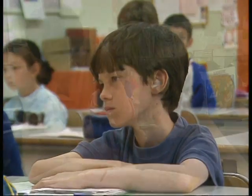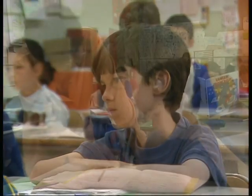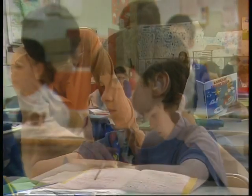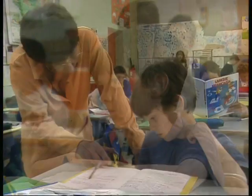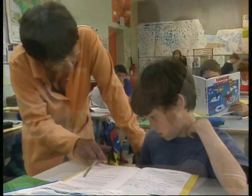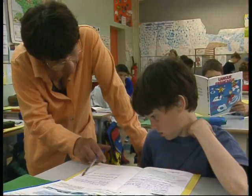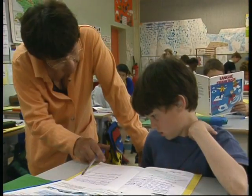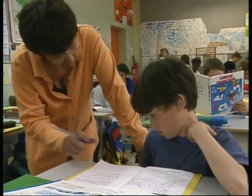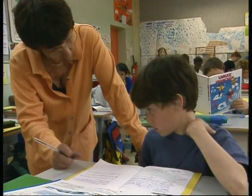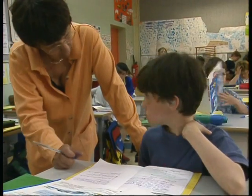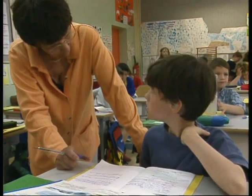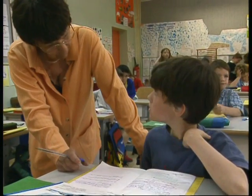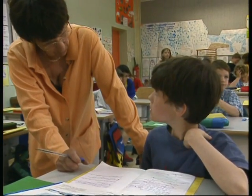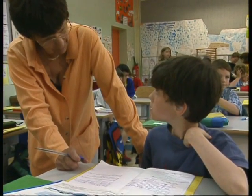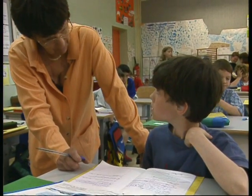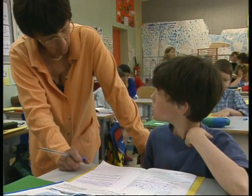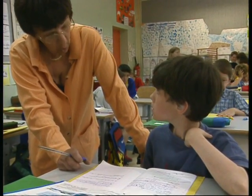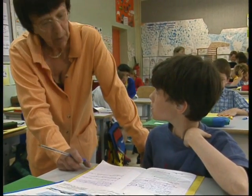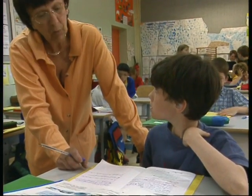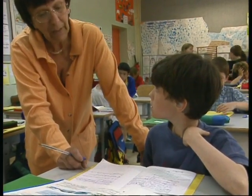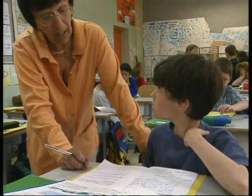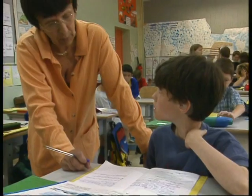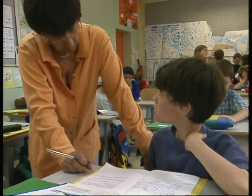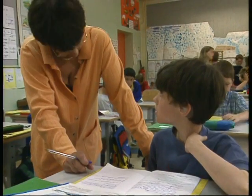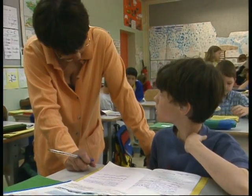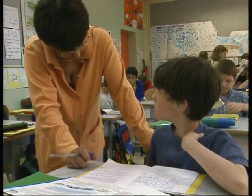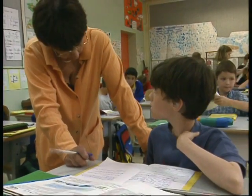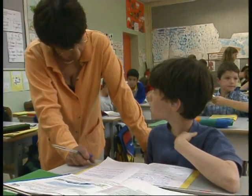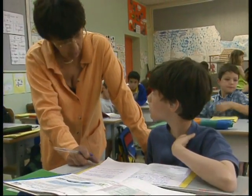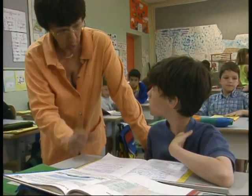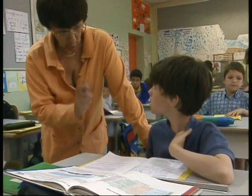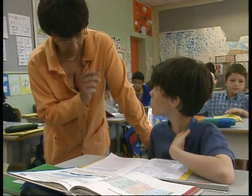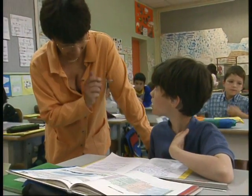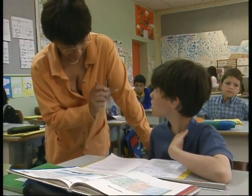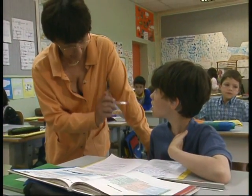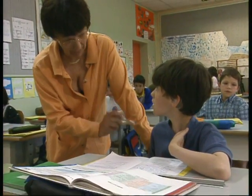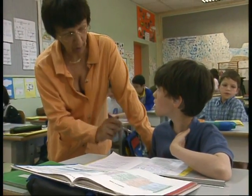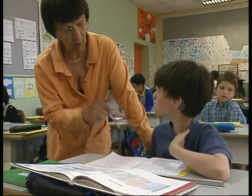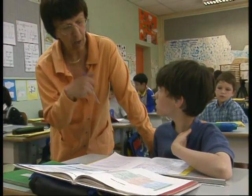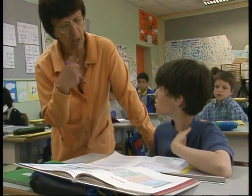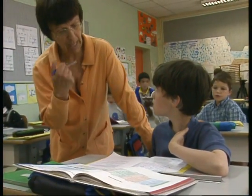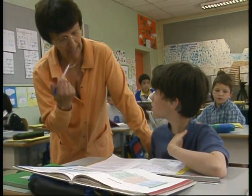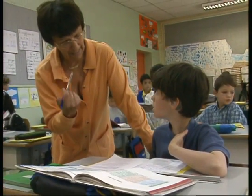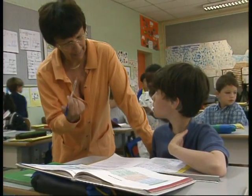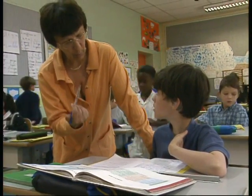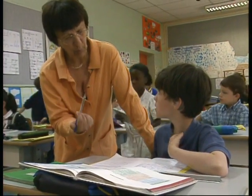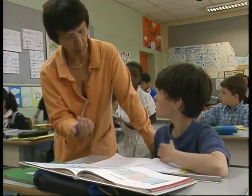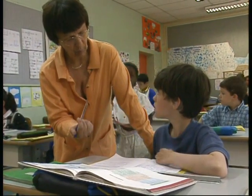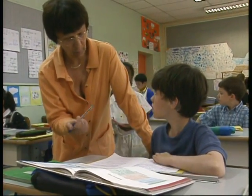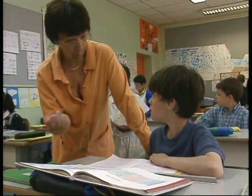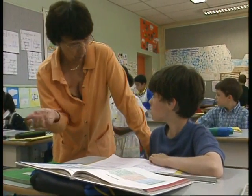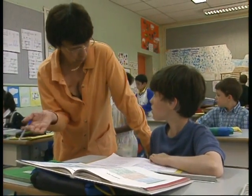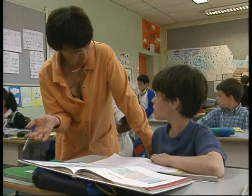Il faudrait que tu recommences ici, que tu réfléchisses. Tu gardes seulement le déterminant et le